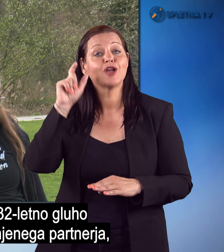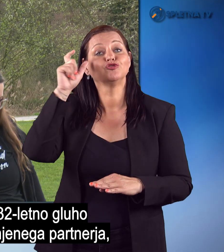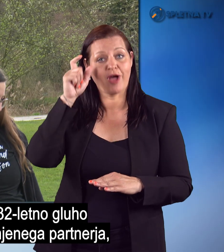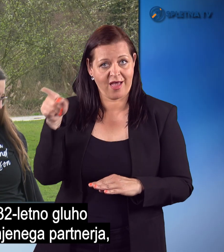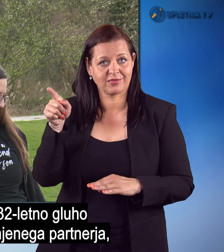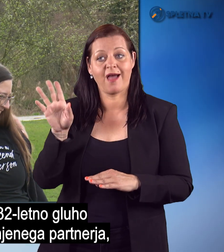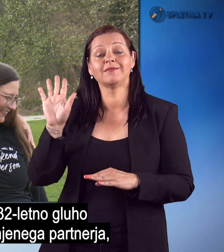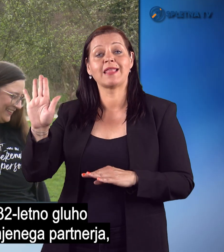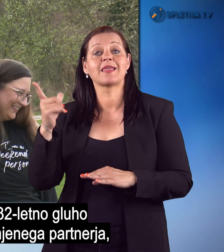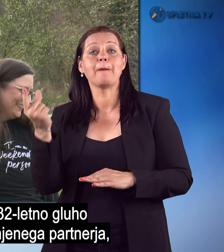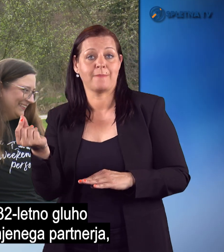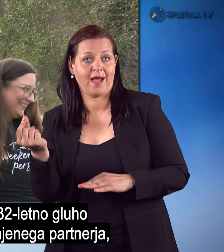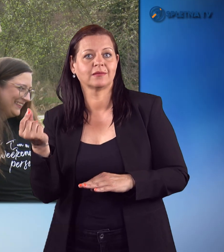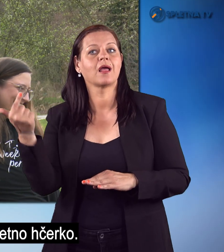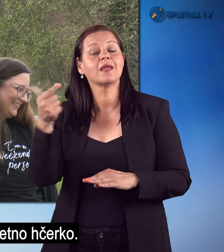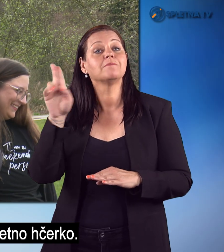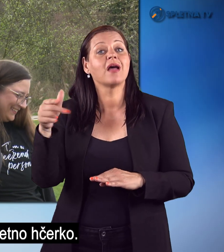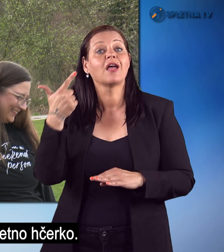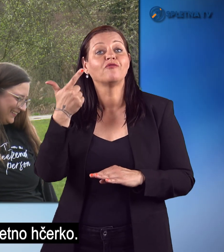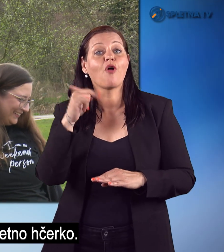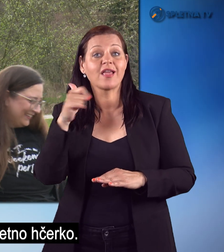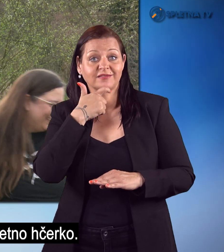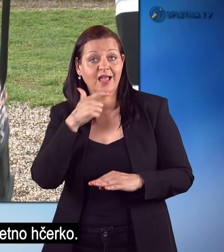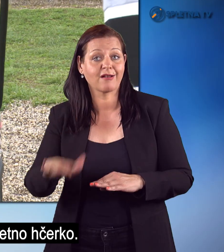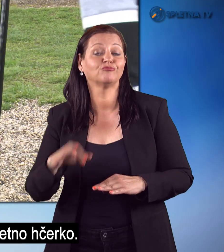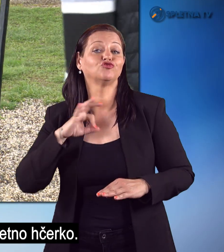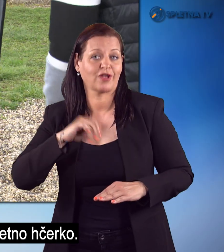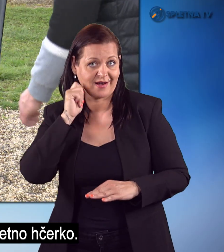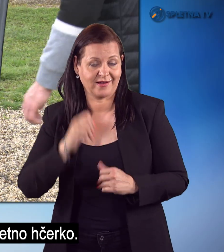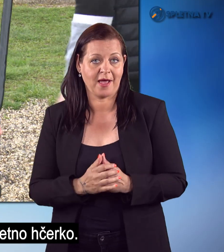mamico Žano in njenega partnerja, ki imata 2-letno hčerko.